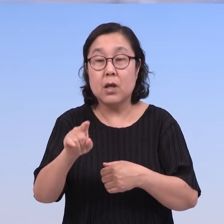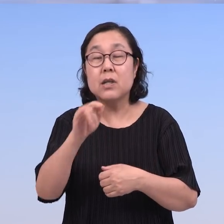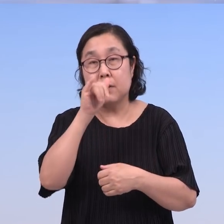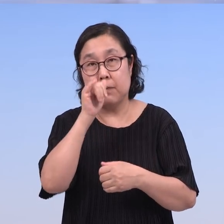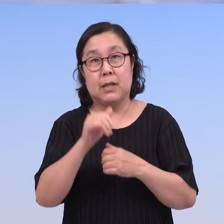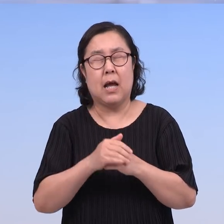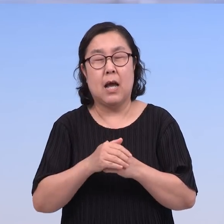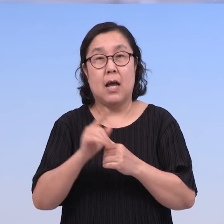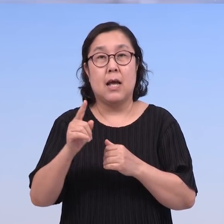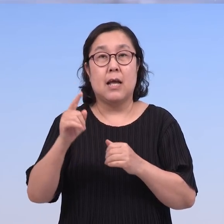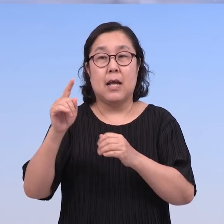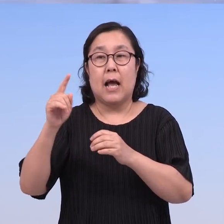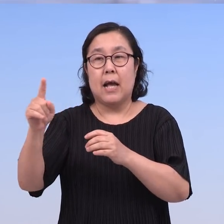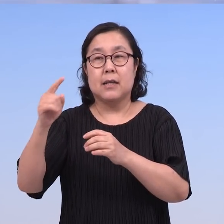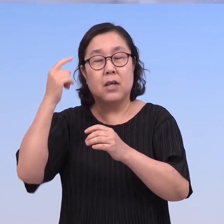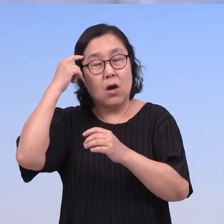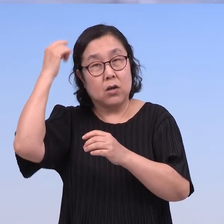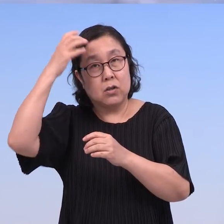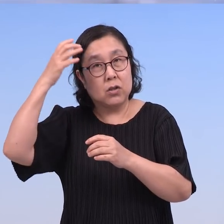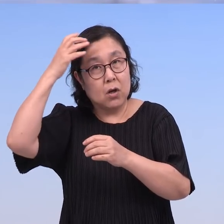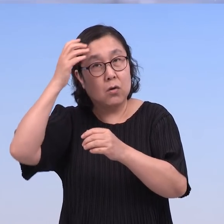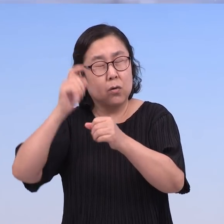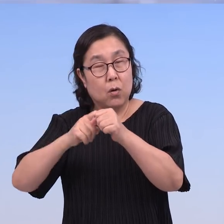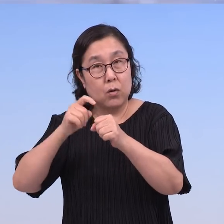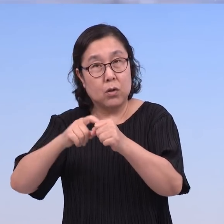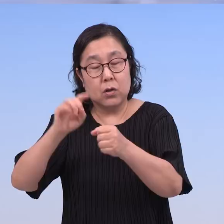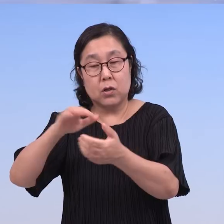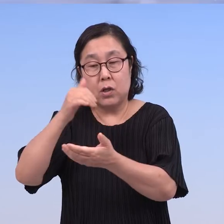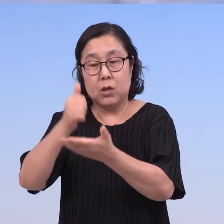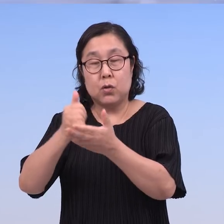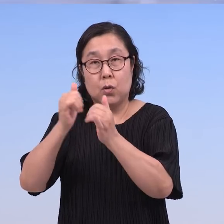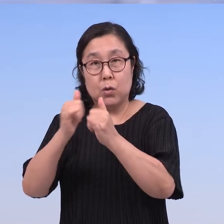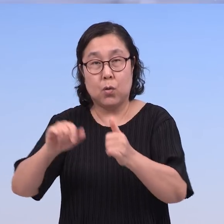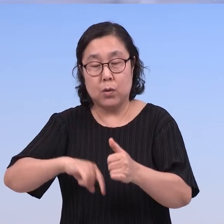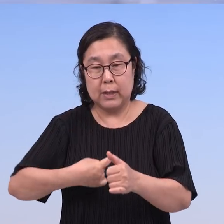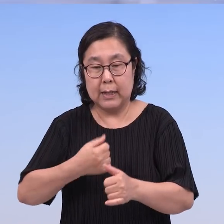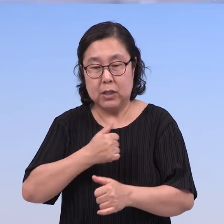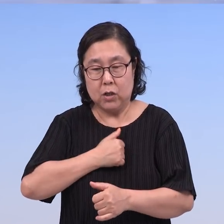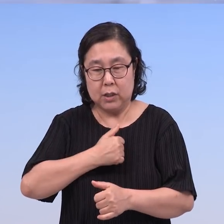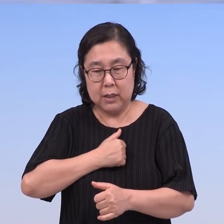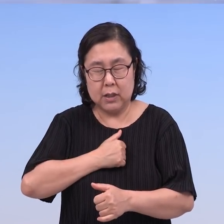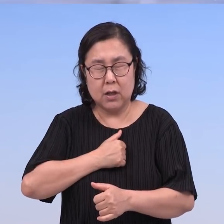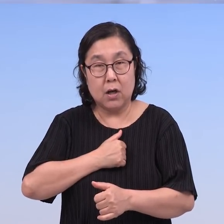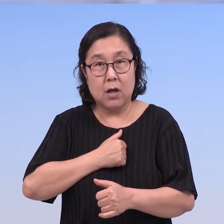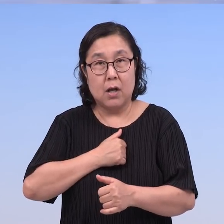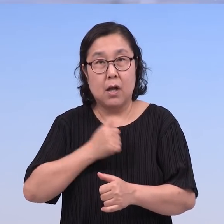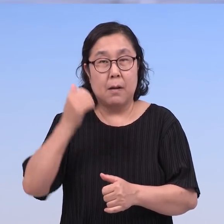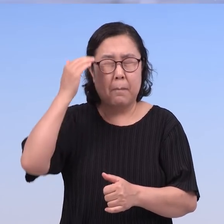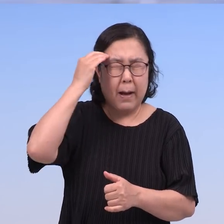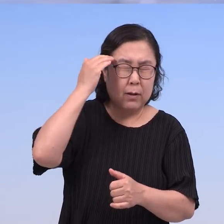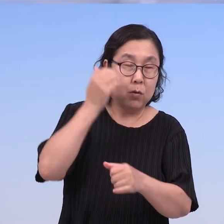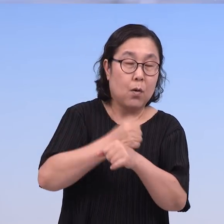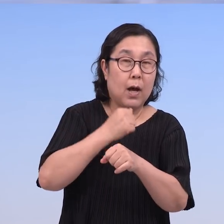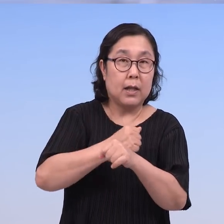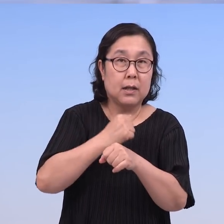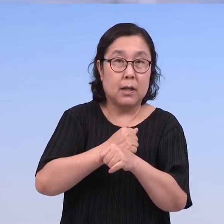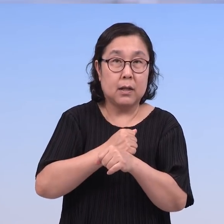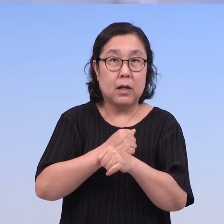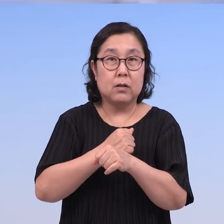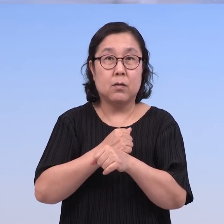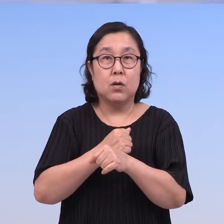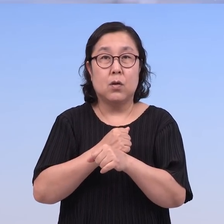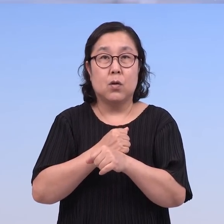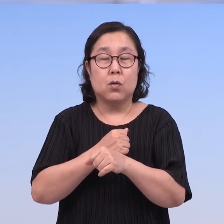세상은 한편으로는 영적으로 크리스찬으로 자기 정체성을 가지고 사는 걸 집요하게 방해하는